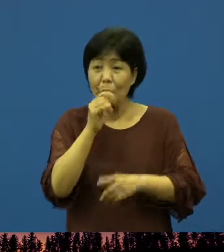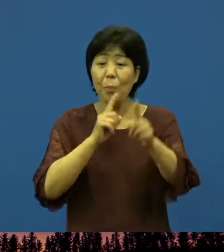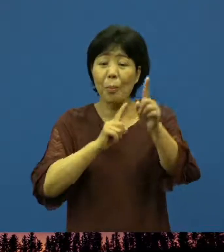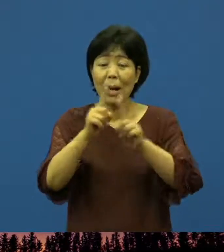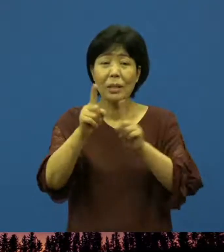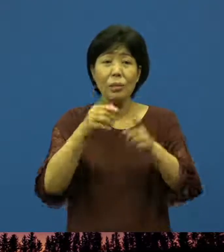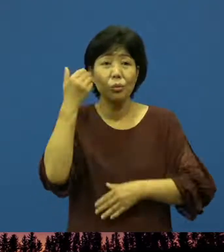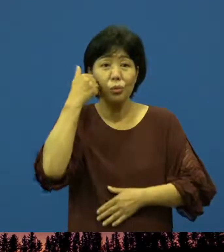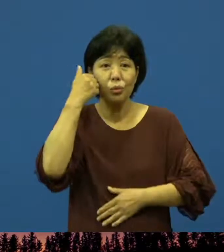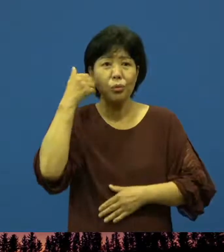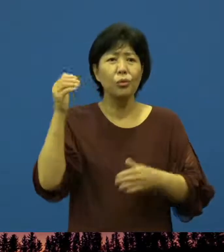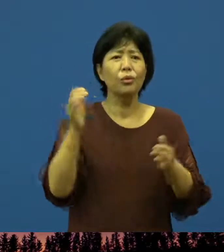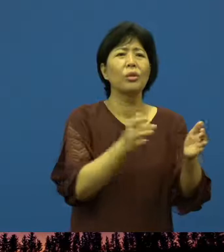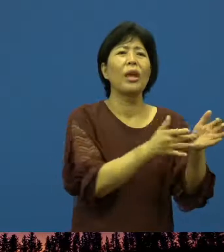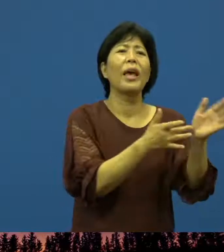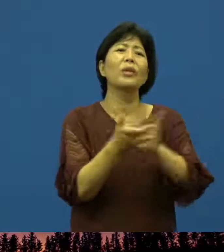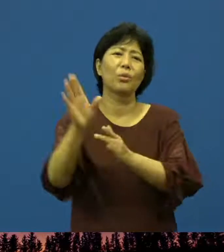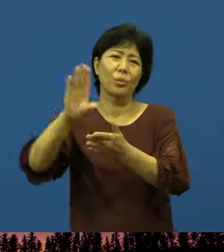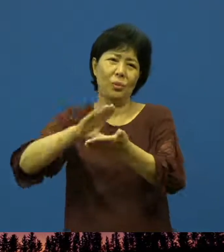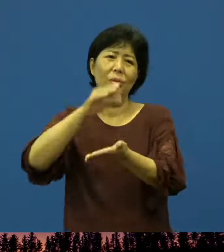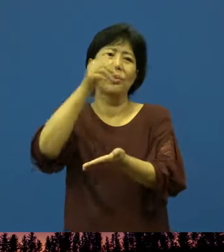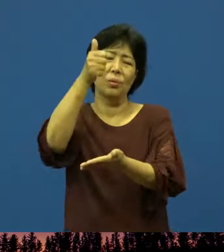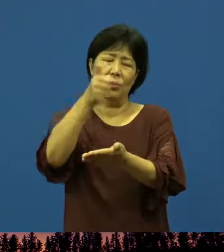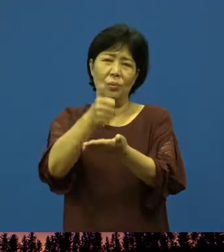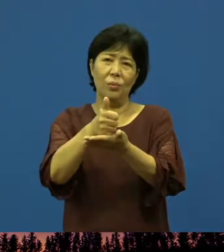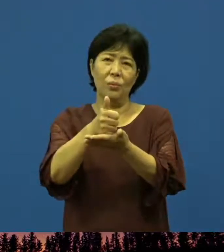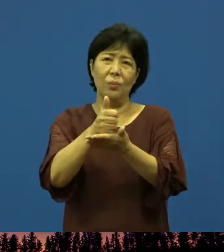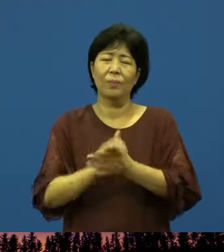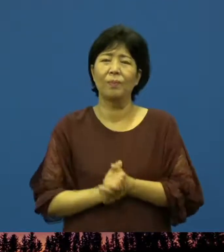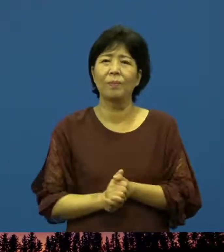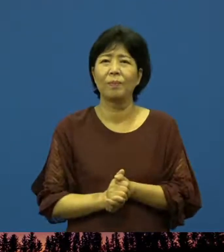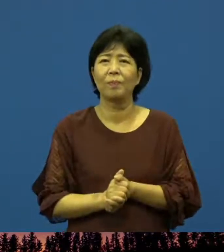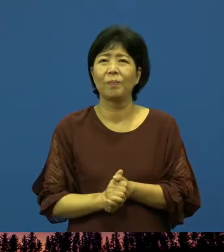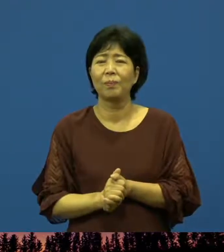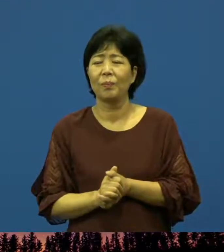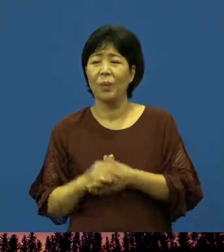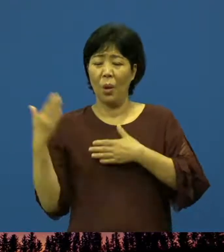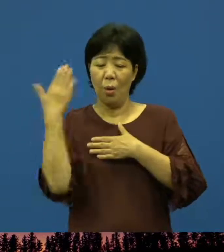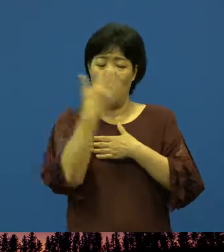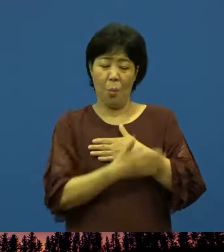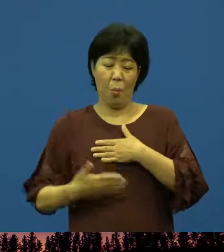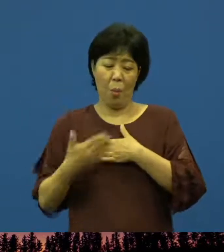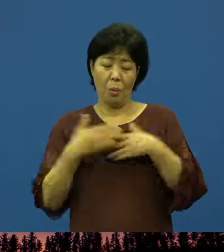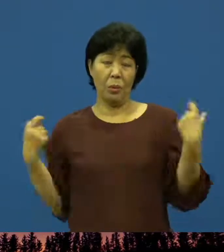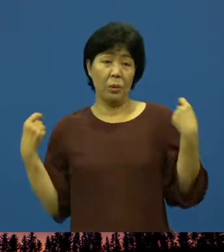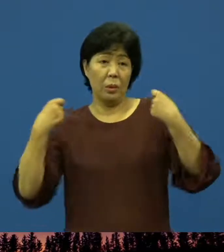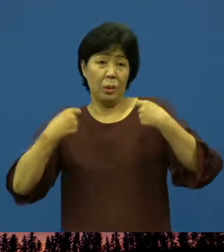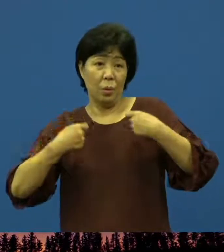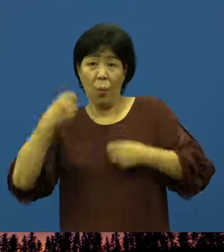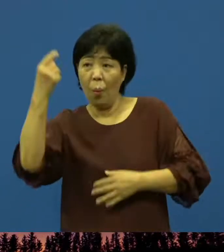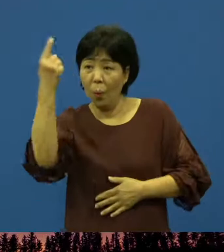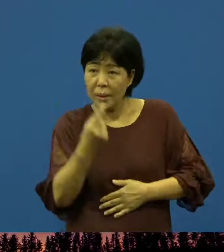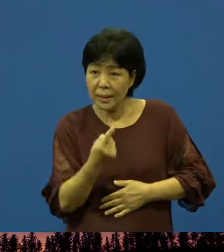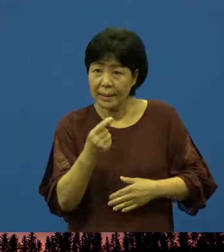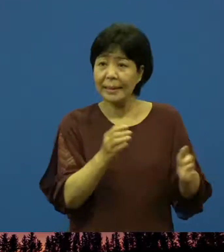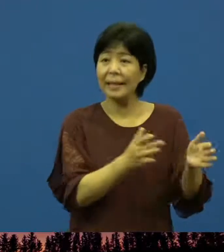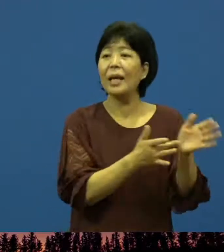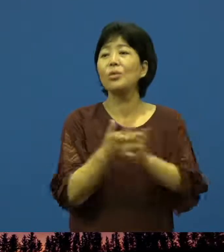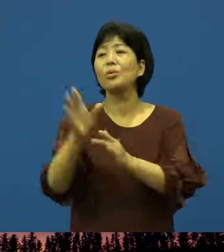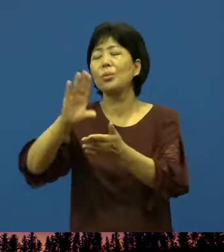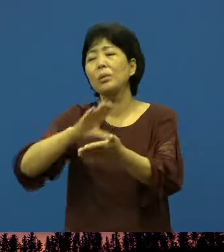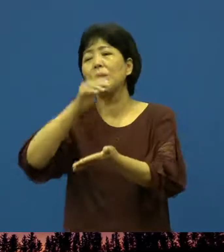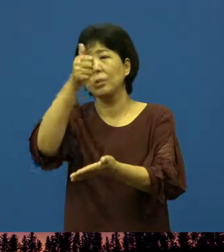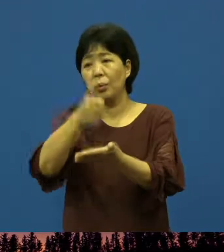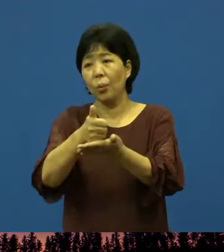육체로 오신 예수 그리스도를 의미하는 것입니다. 몸을 입고 오신 예수를 강조하고 있는 것입니다. 그래서